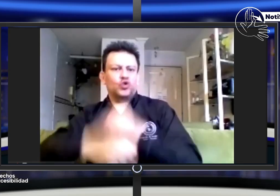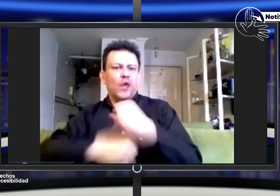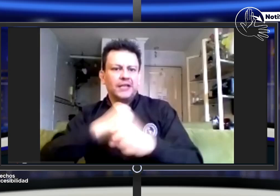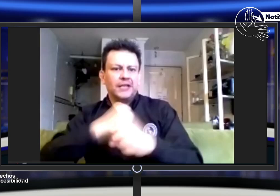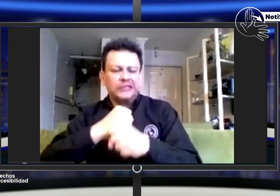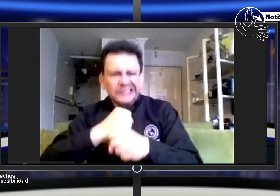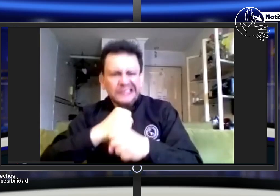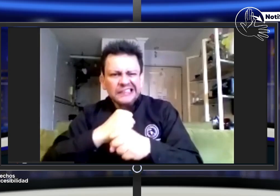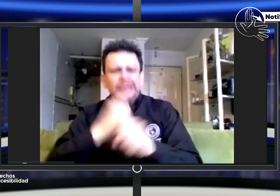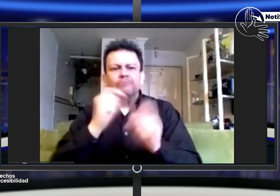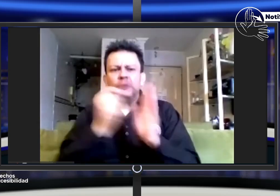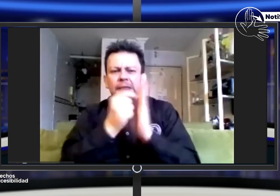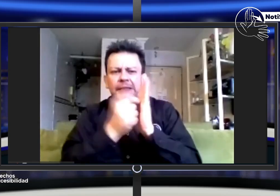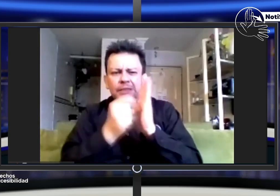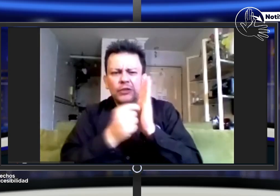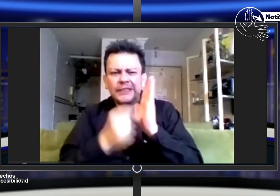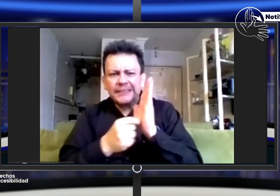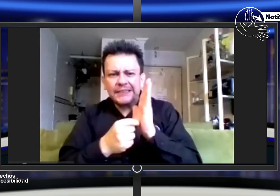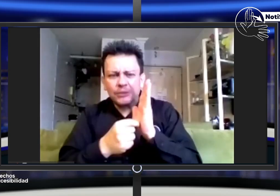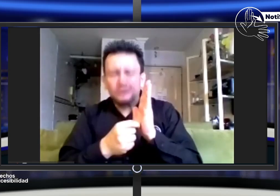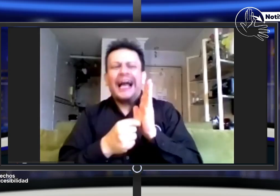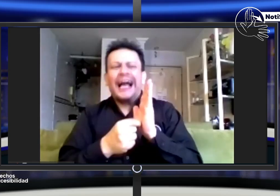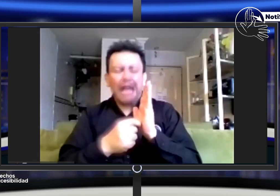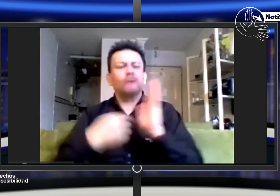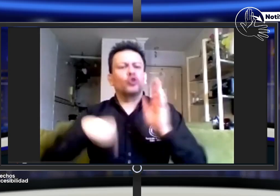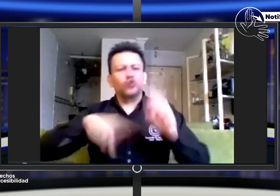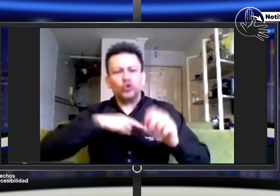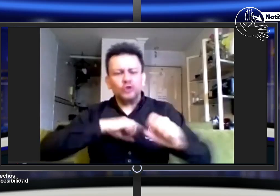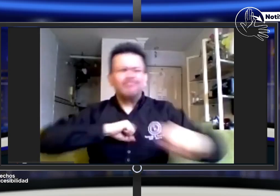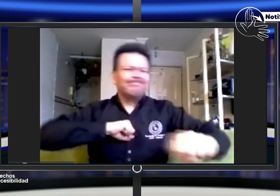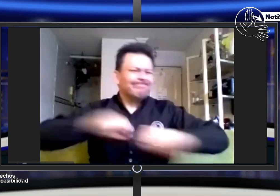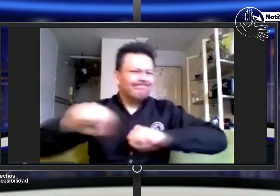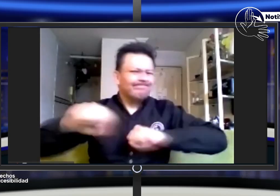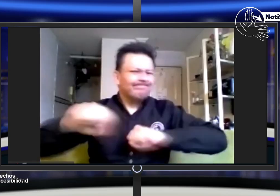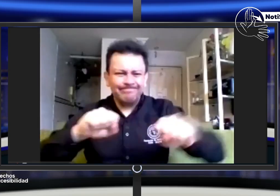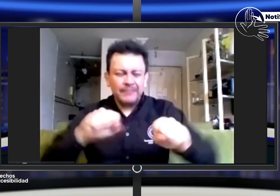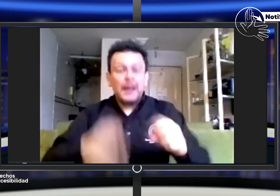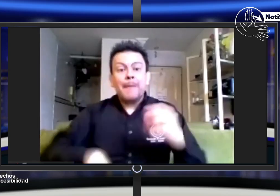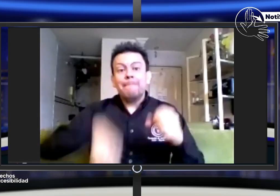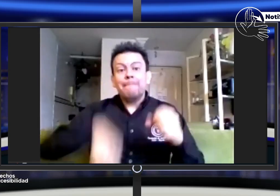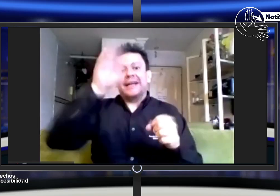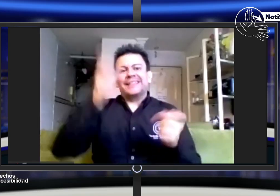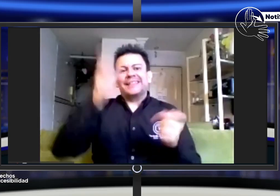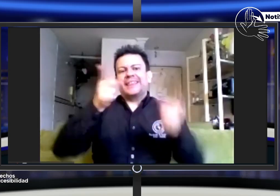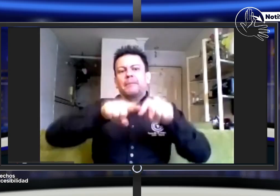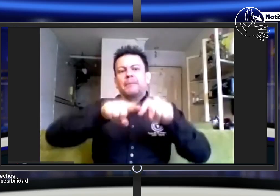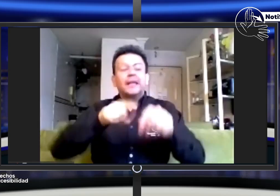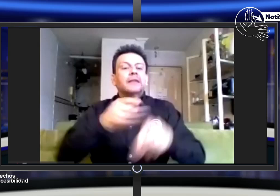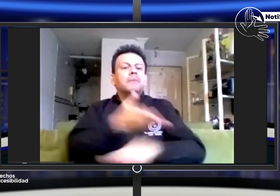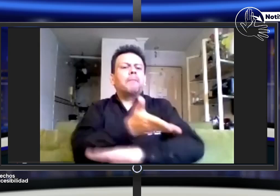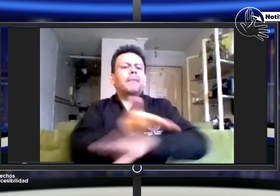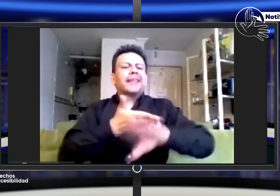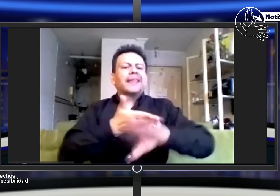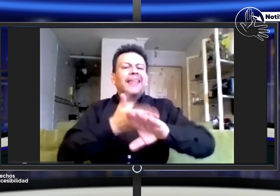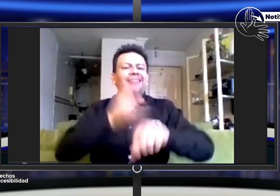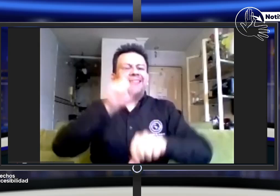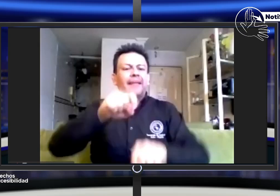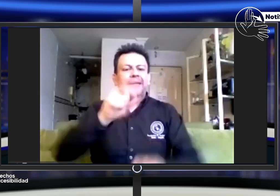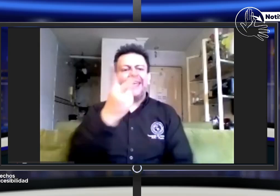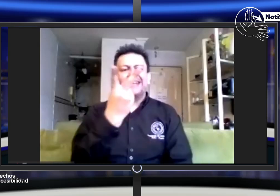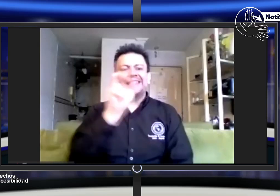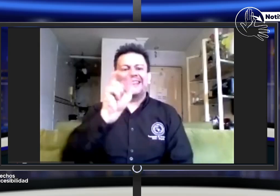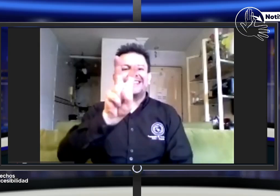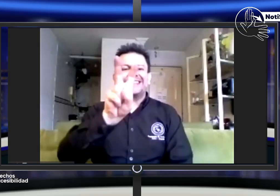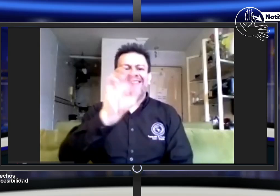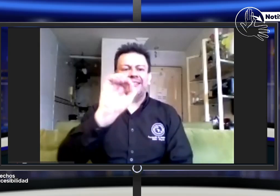14 hasta 28 años. Entonces son varios requisitos que nos menciona este decreto. Nosotros estuvimos haciendo toda